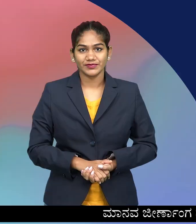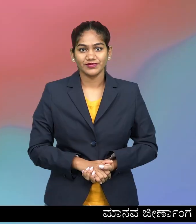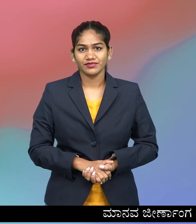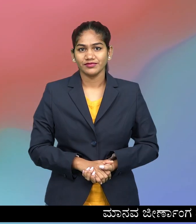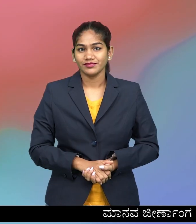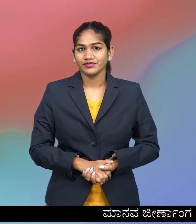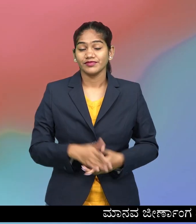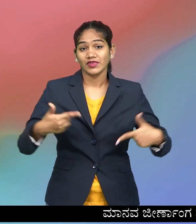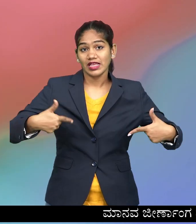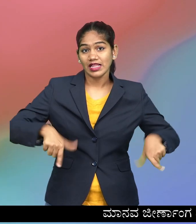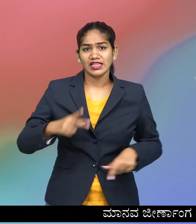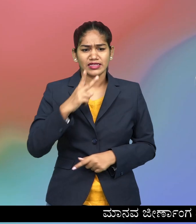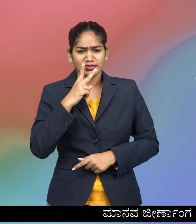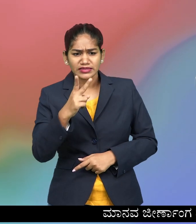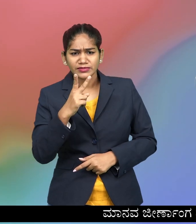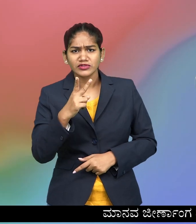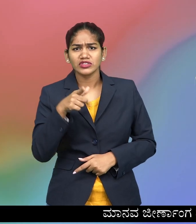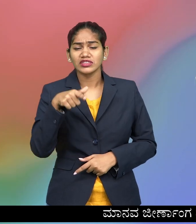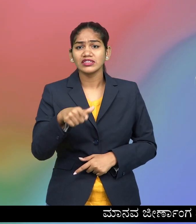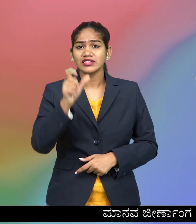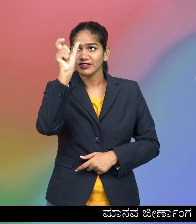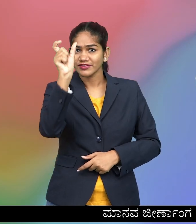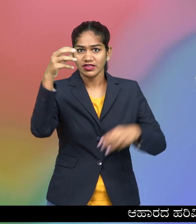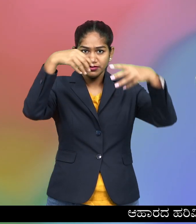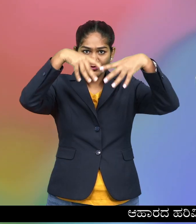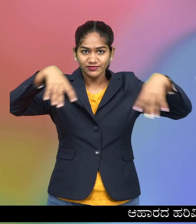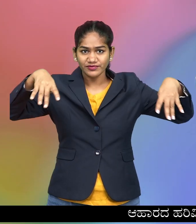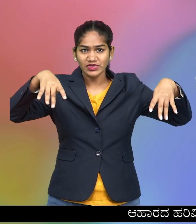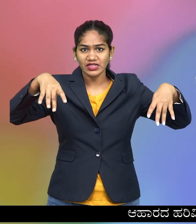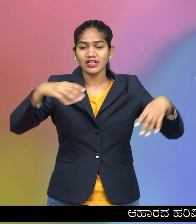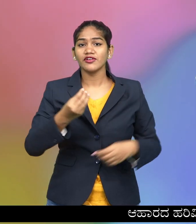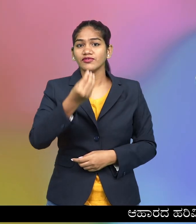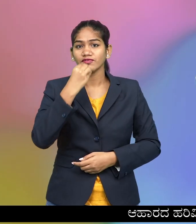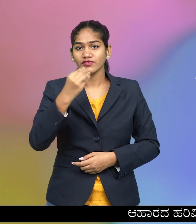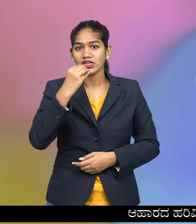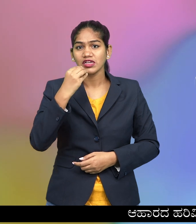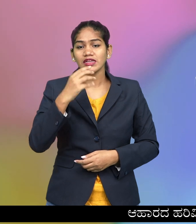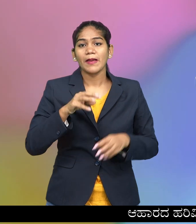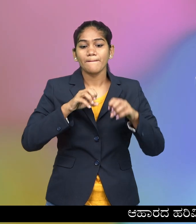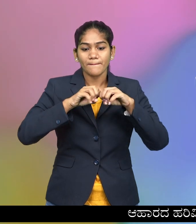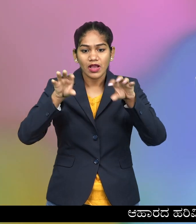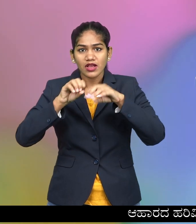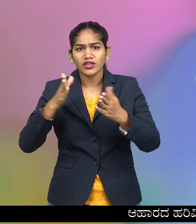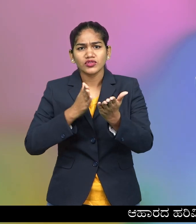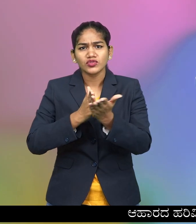ಮಾನವ ಜೀರ್ಣಾಂಗ ವ್ಯವಸ್ಥೆಯ ಮೂಲಕ ಹಾದುಹೋಗುವ ಆಹಾರದ ಹರಿವಿನ ಚಾರ್ಟ್ ಅನ್ನು ಗಮನಿಸೋಣ.